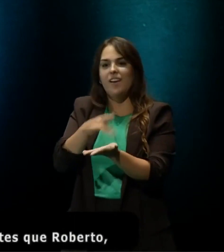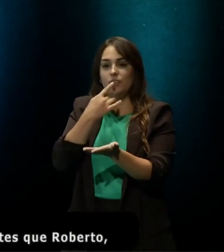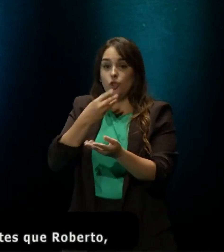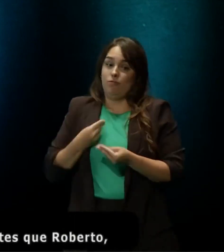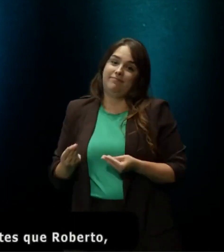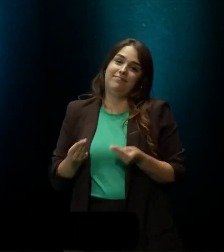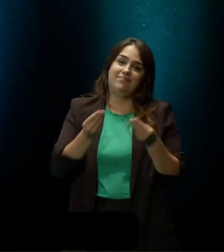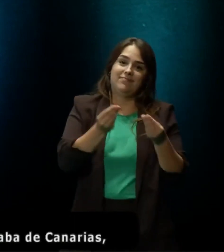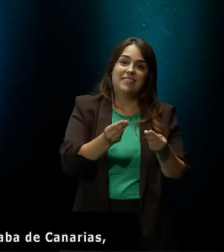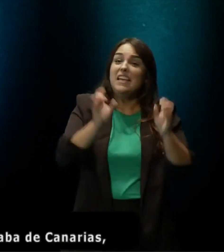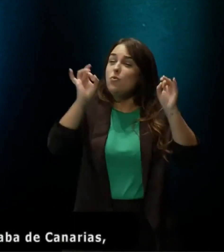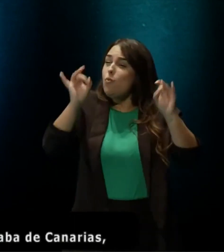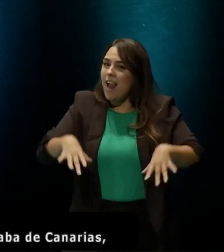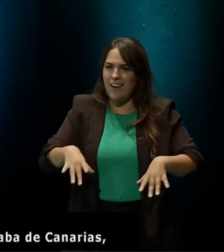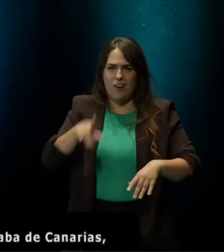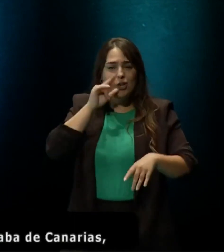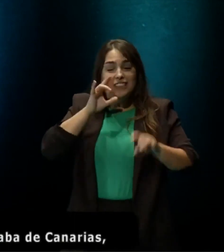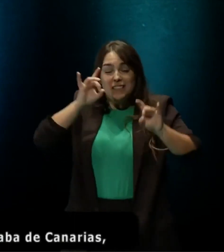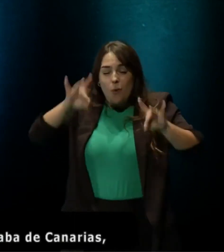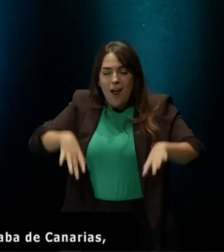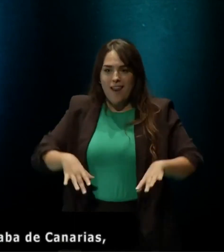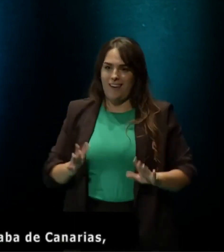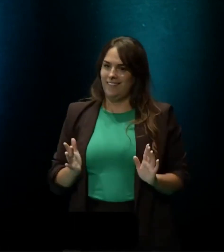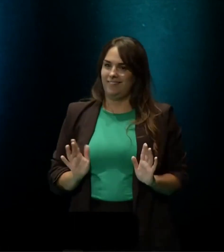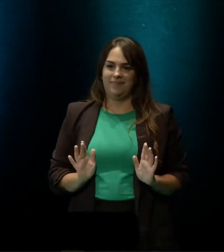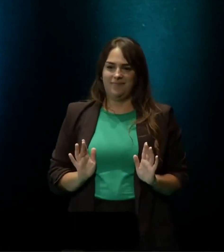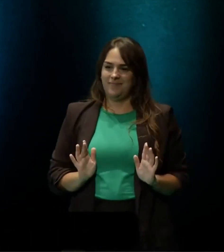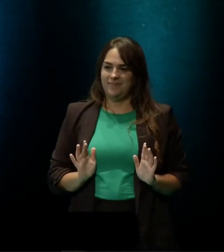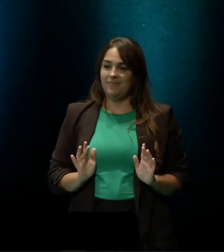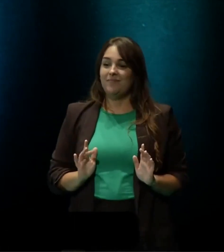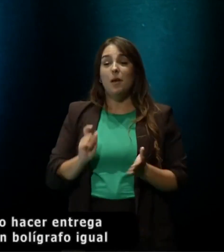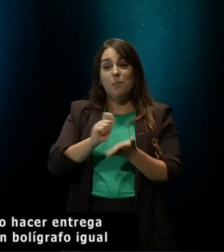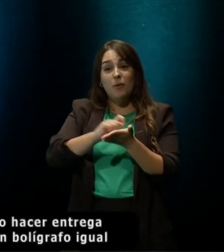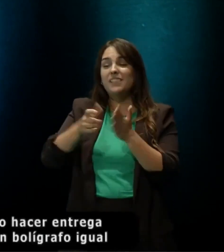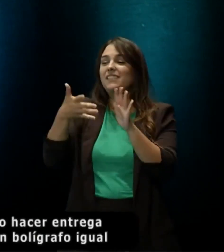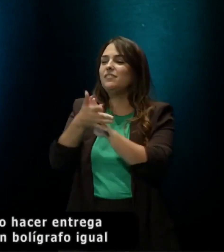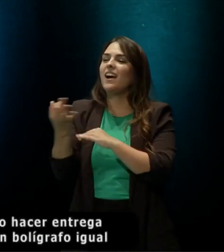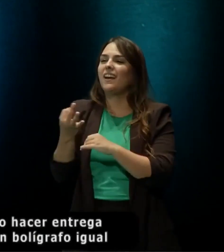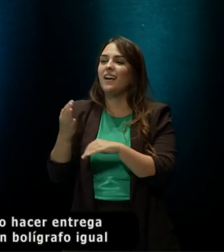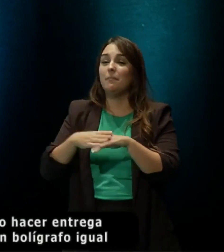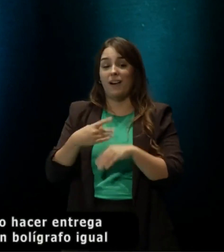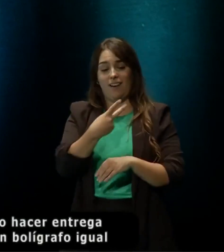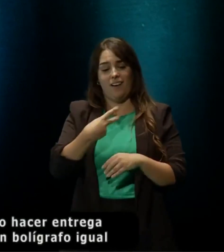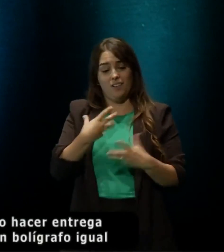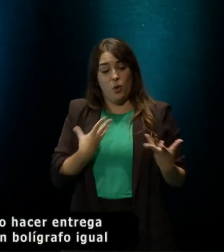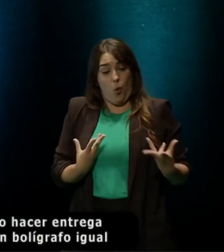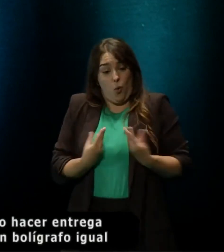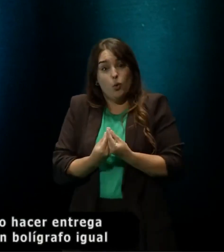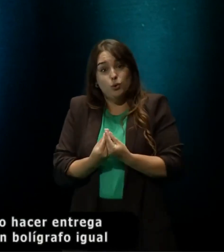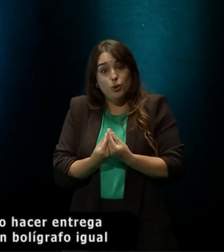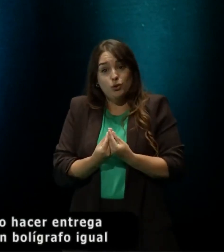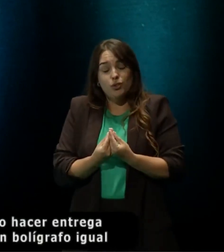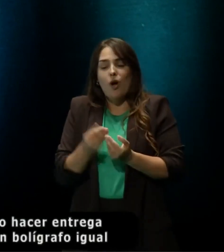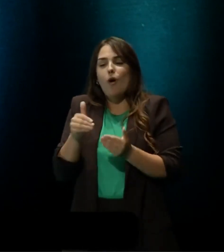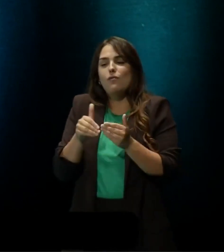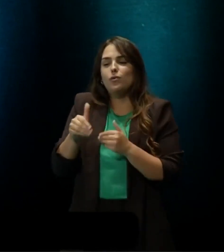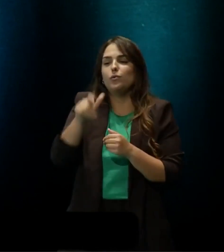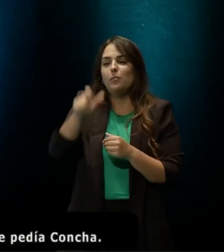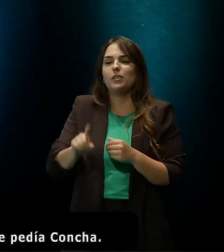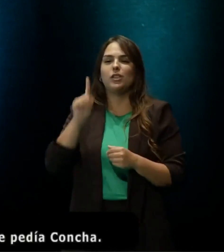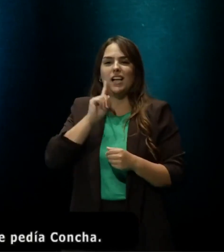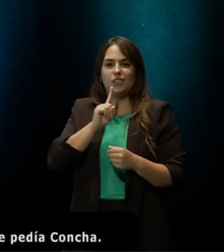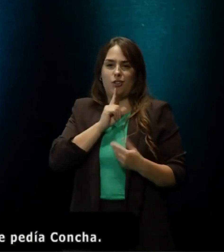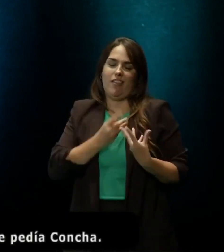un bolígrafo igual que el que le di a Concha. Y ese bolígrafo es para que escribamos juntos el futuro de las personas